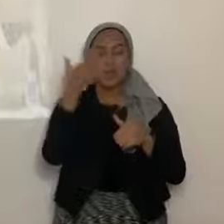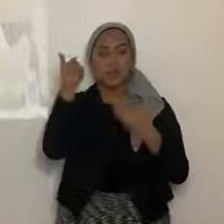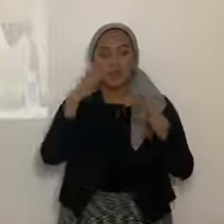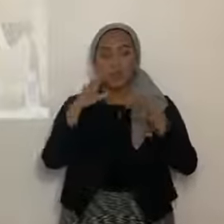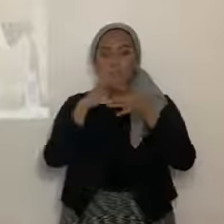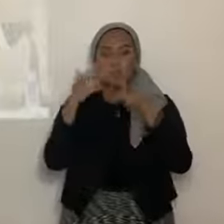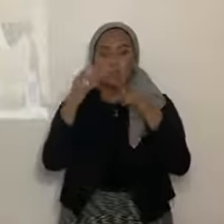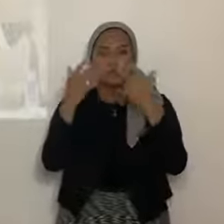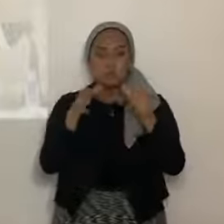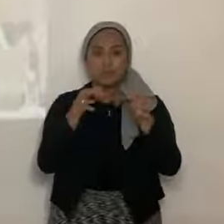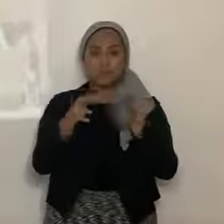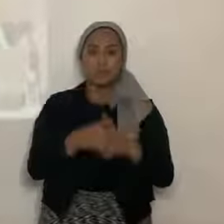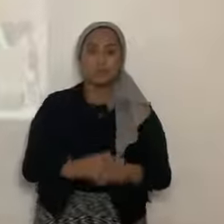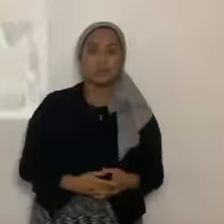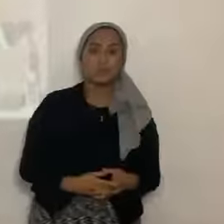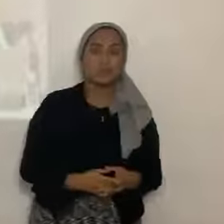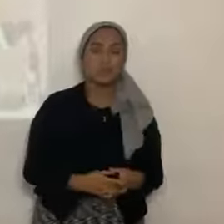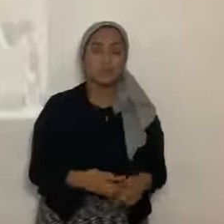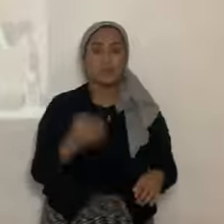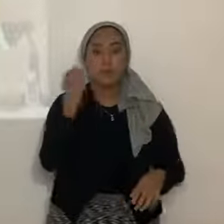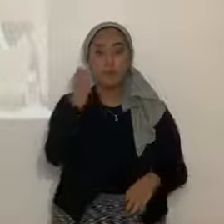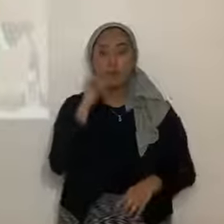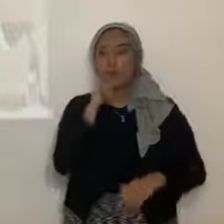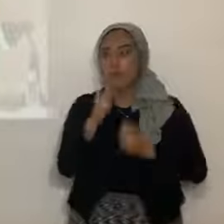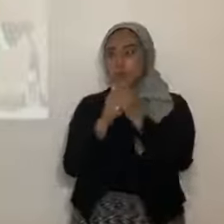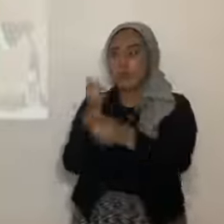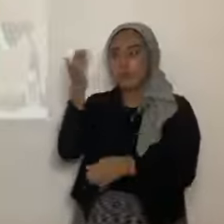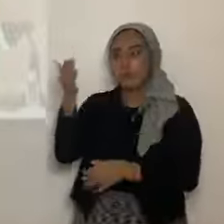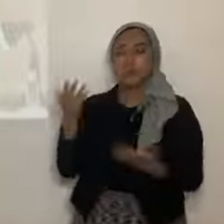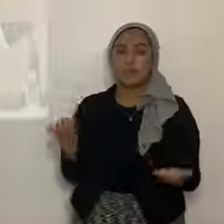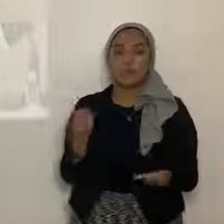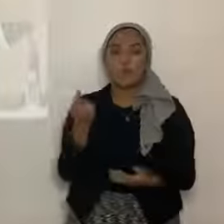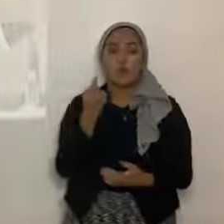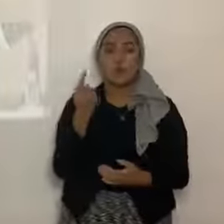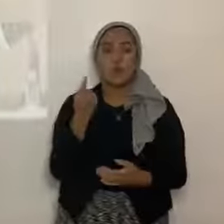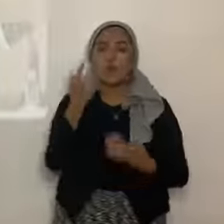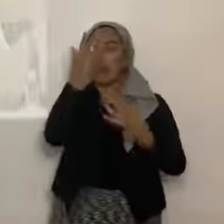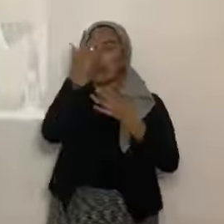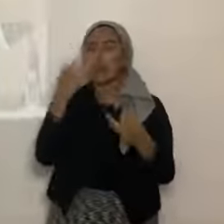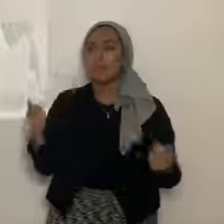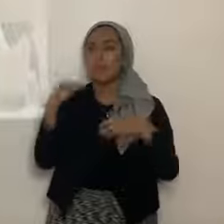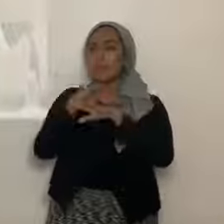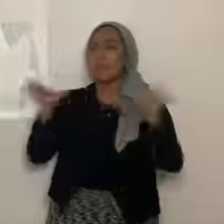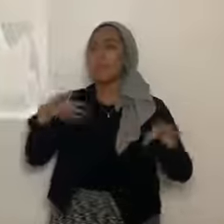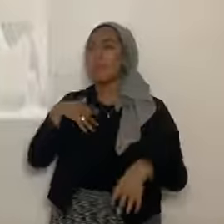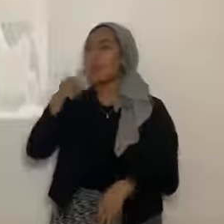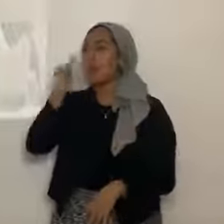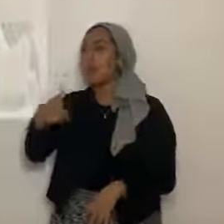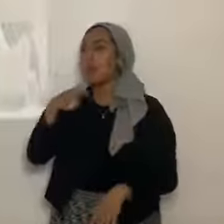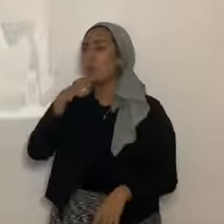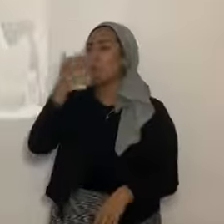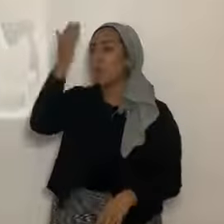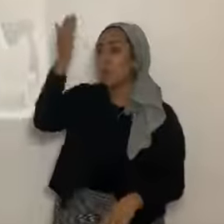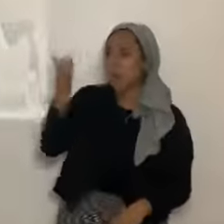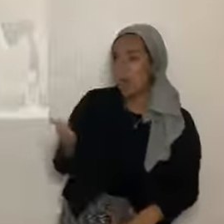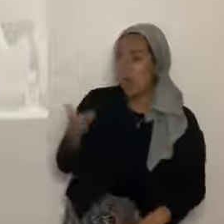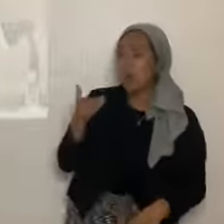ministrado. Pero si no se le sigue, nada más, sáname. No me interesa quién eres, ni quiero guardar tu día de